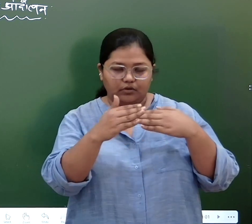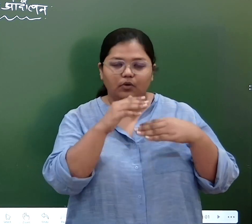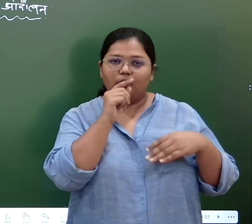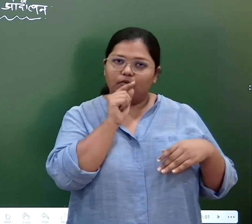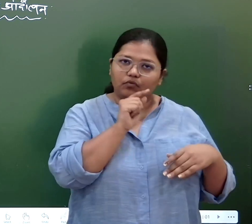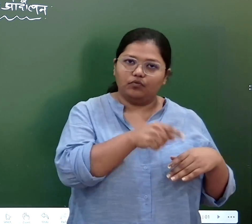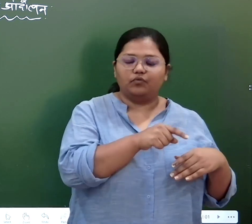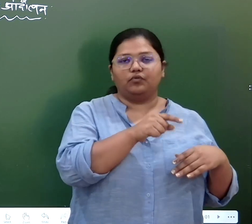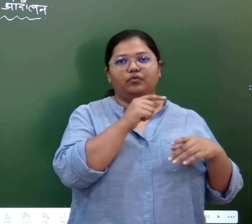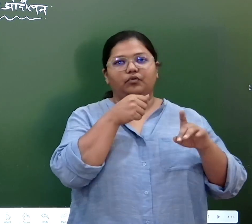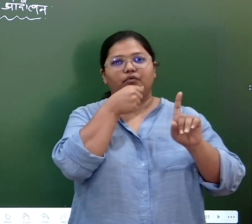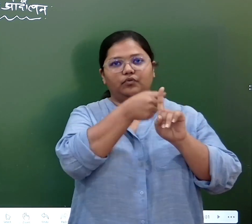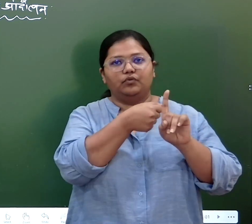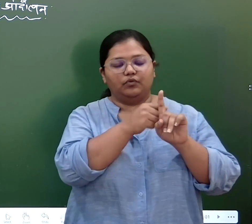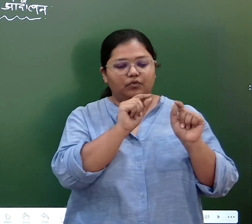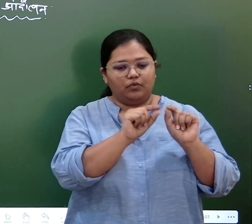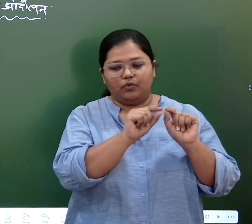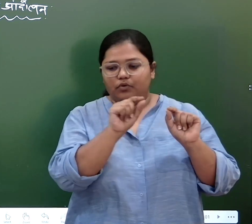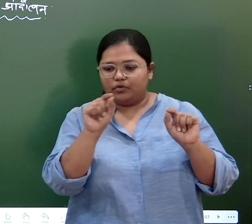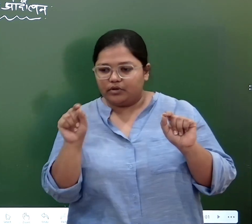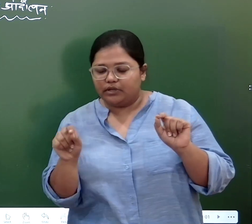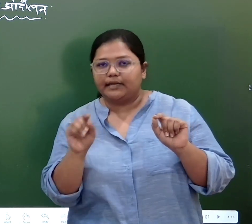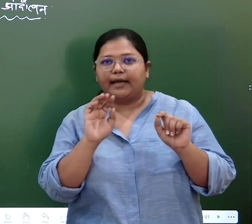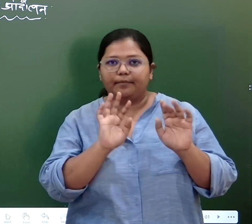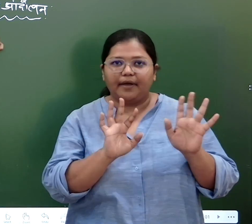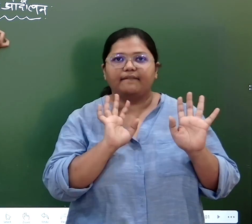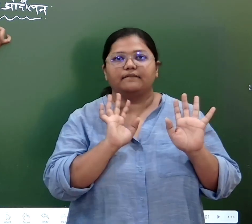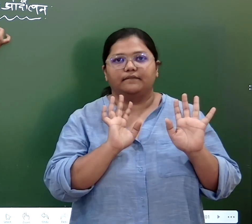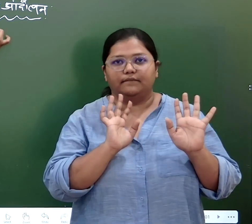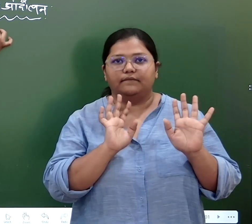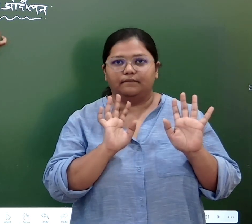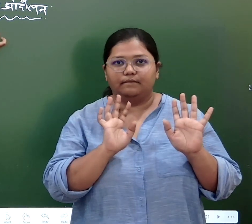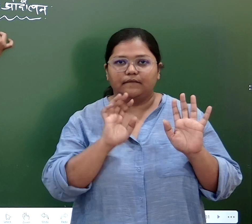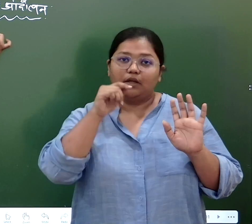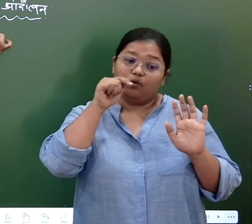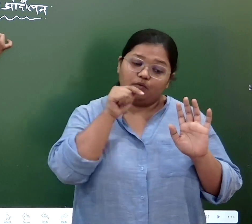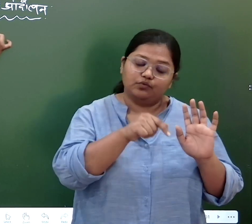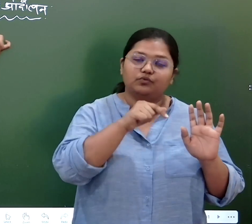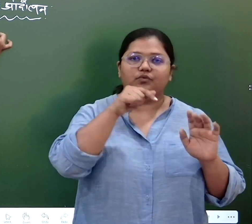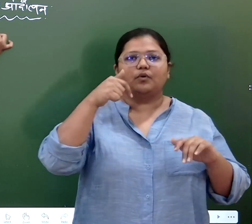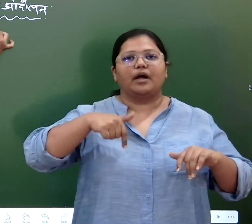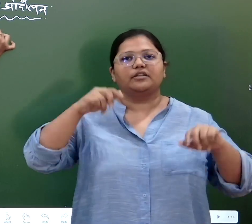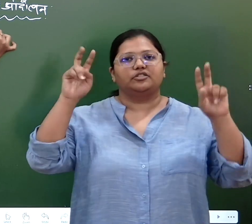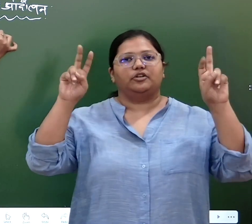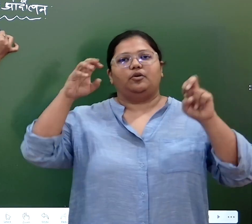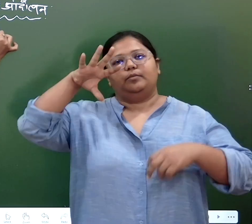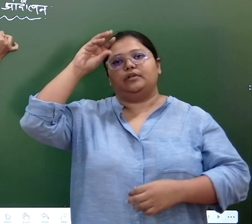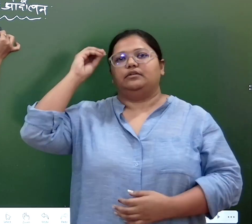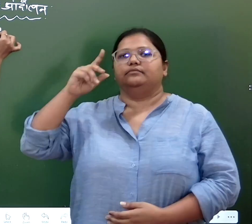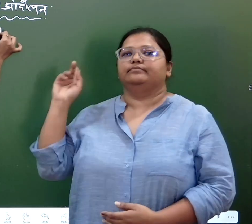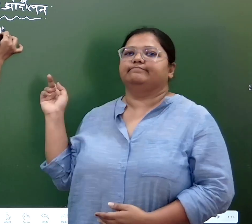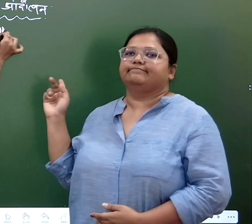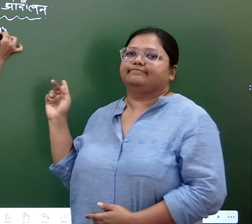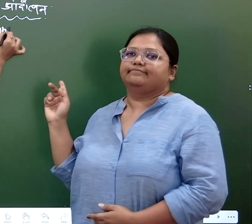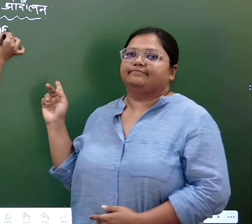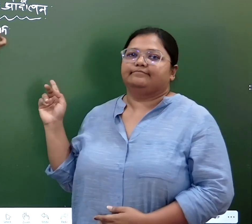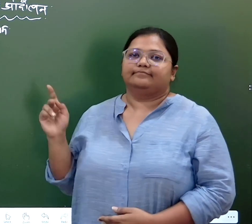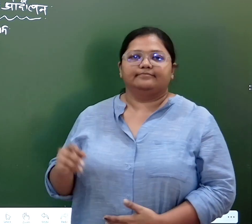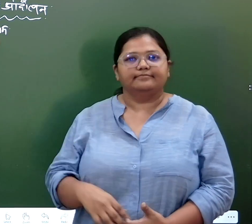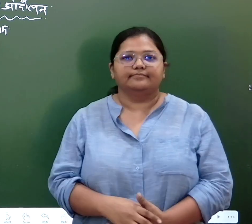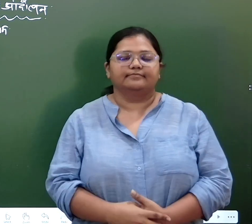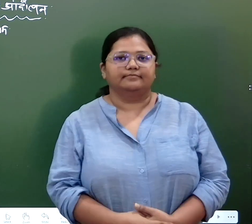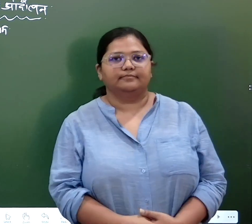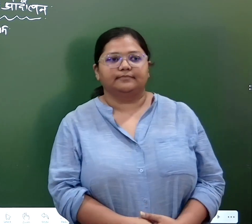आंदोलन। भक्ति मतलब जो हिंदू धर्म से संबंधित होगा और सूफी मतलब जो मुस्लिम धर्म से संबंधित